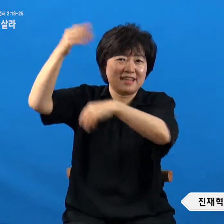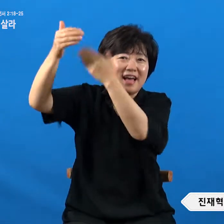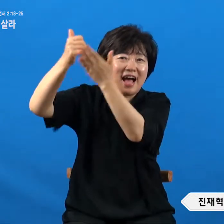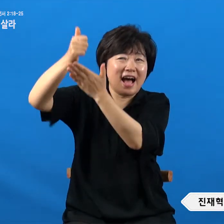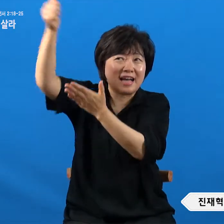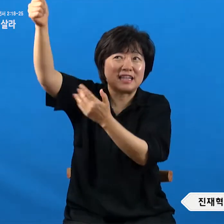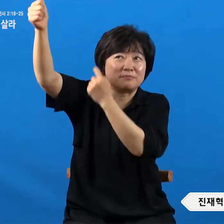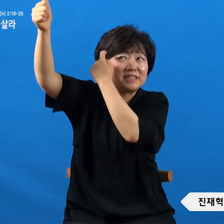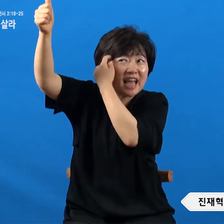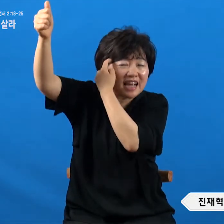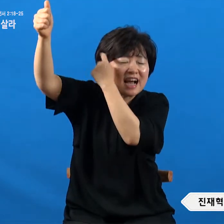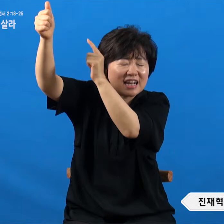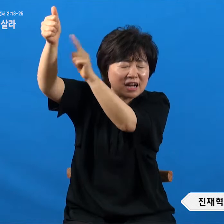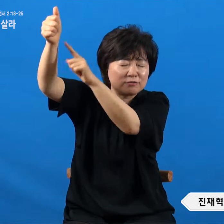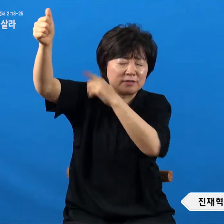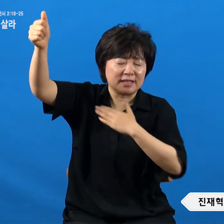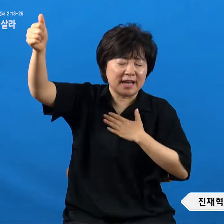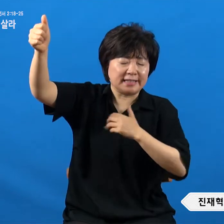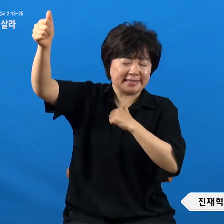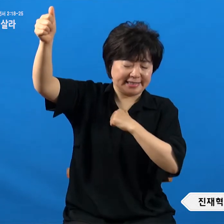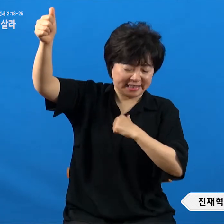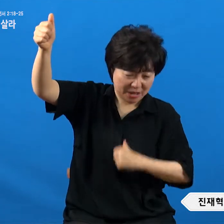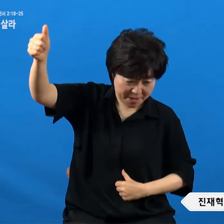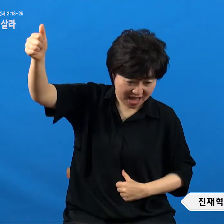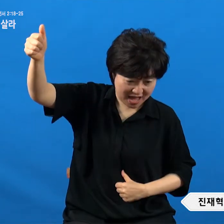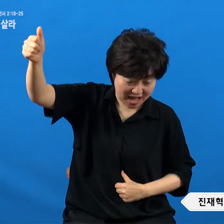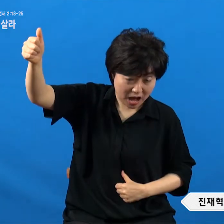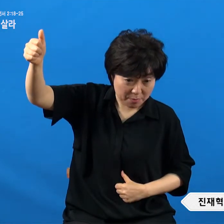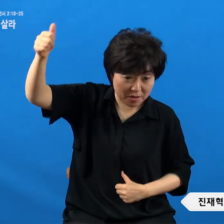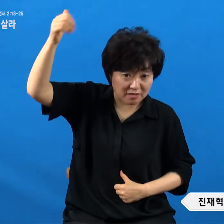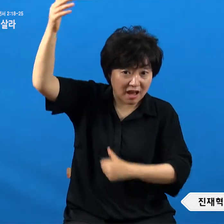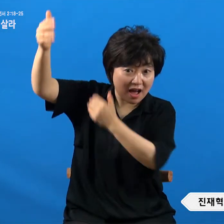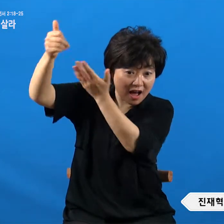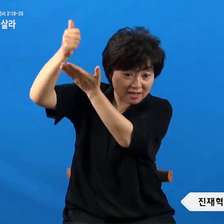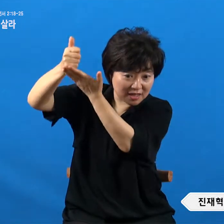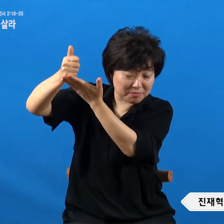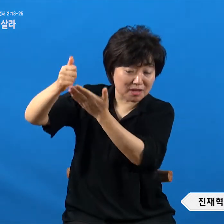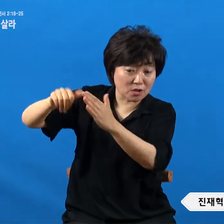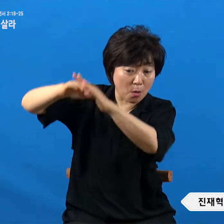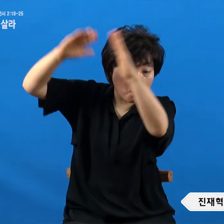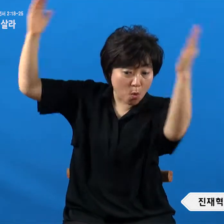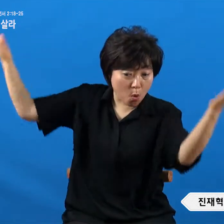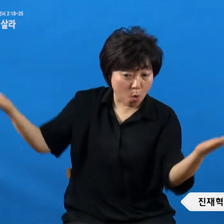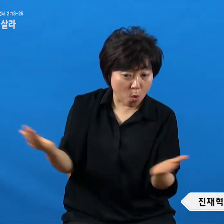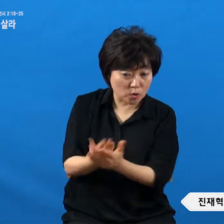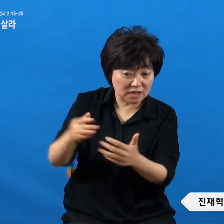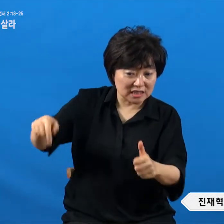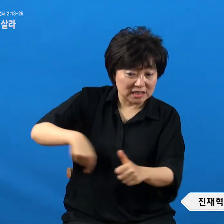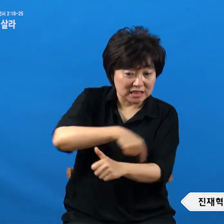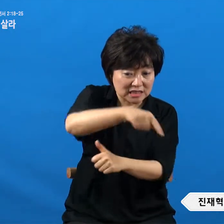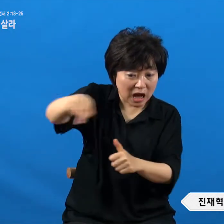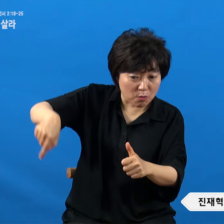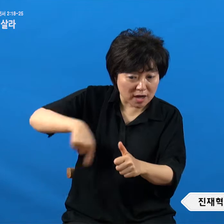생각하고 순복할 때 하나님이 그 모든 상황 가운데 은혜롭게 하신다, 은혜 입게